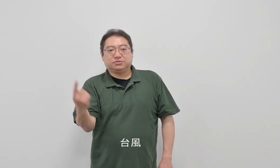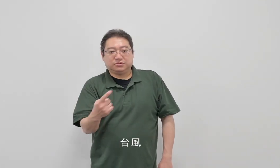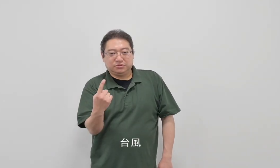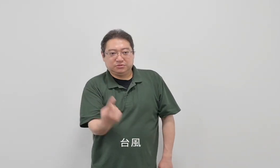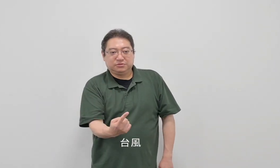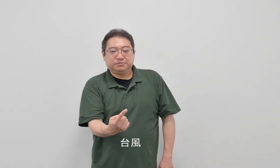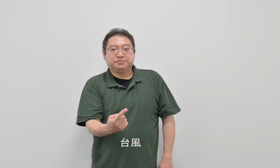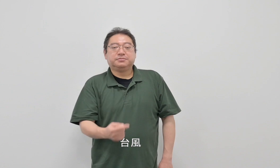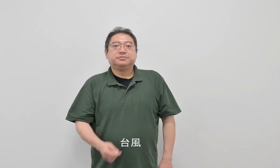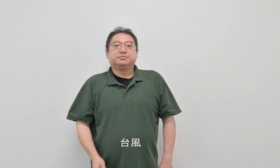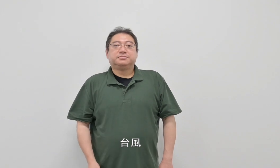台風、